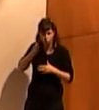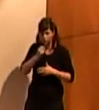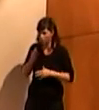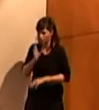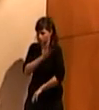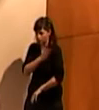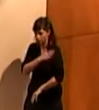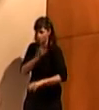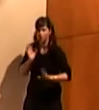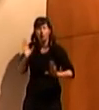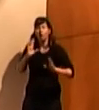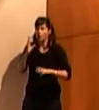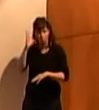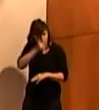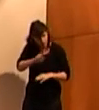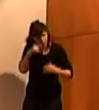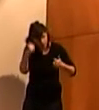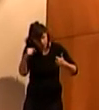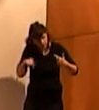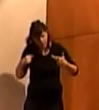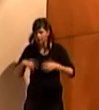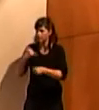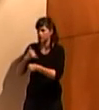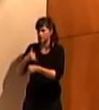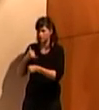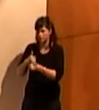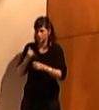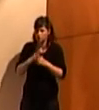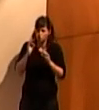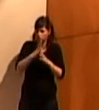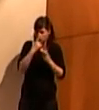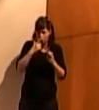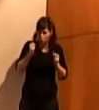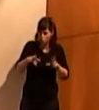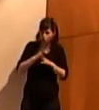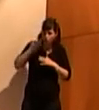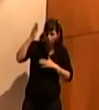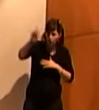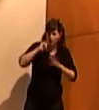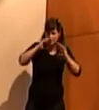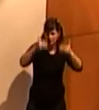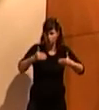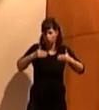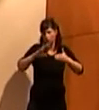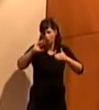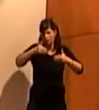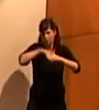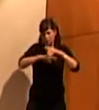votre projet. Et on essaiera très certainement d'inclure dans la grosse station un espace comme ça